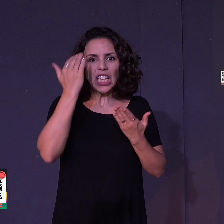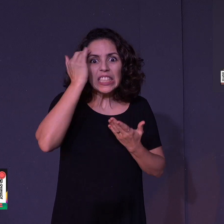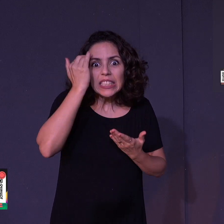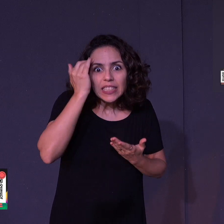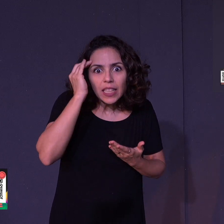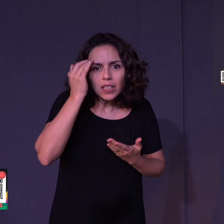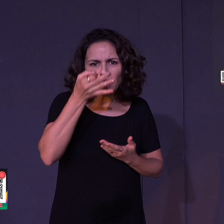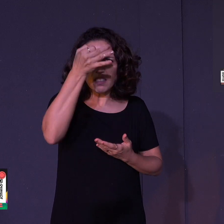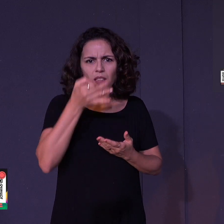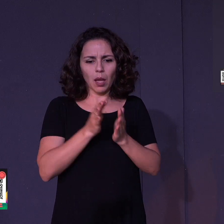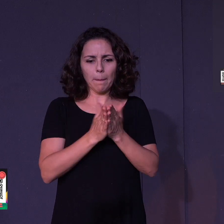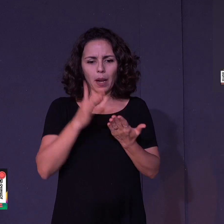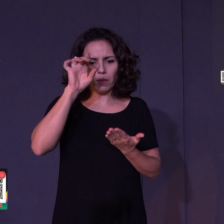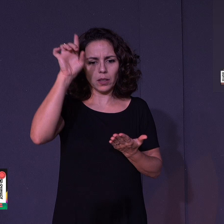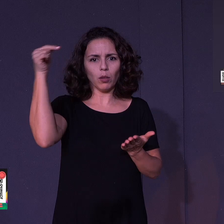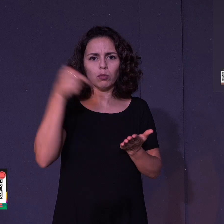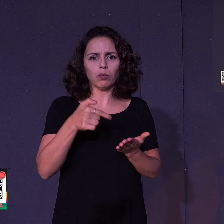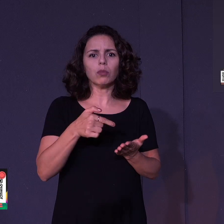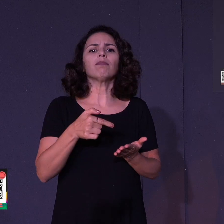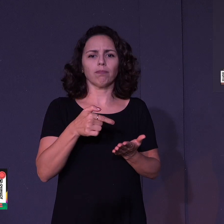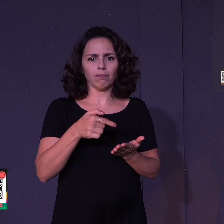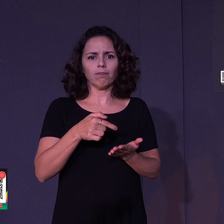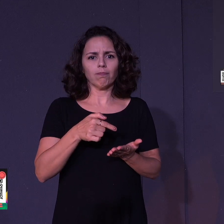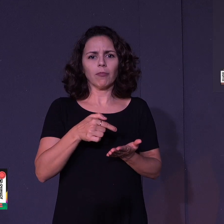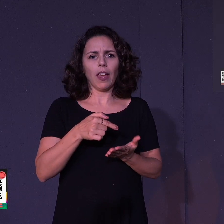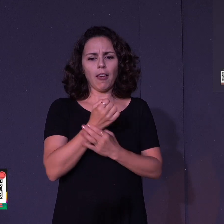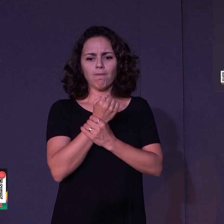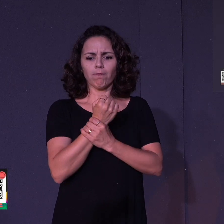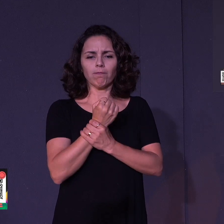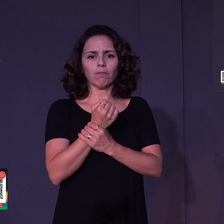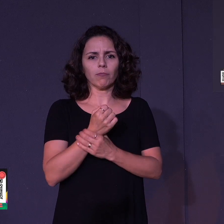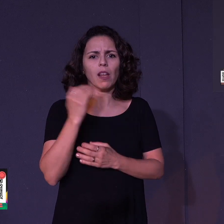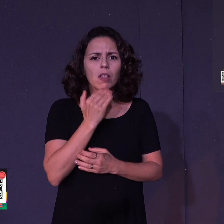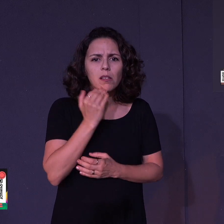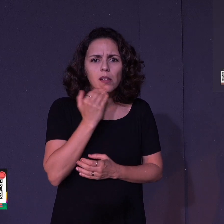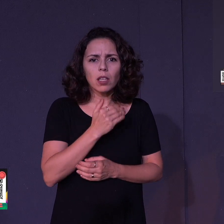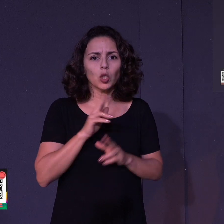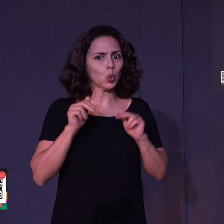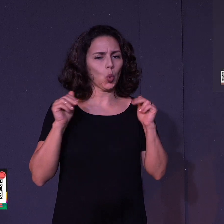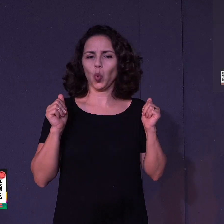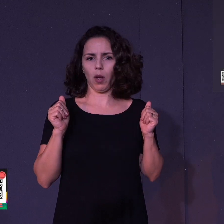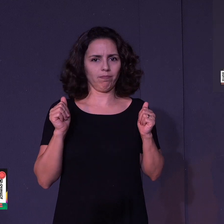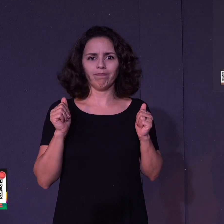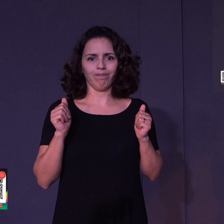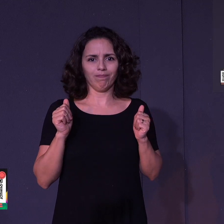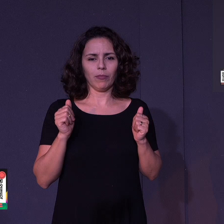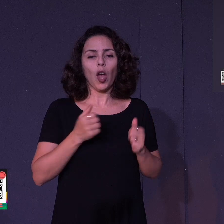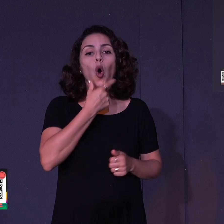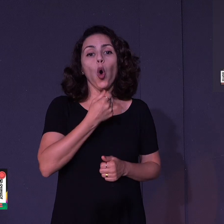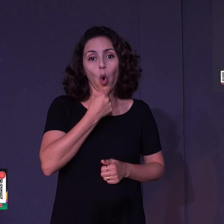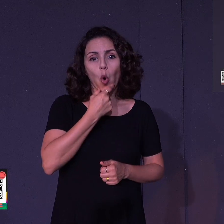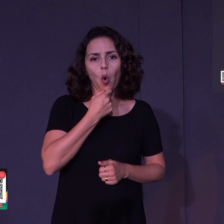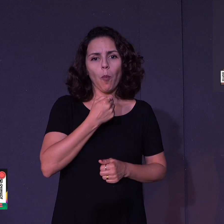de Deus não falha. A palavra de Deus está escrita por revelações a homens de Deus, por